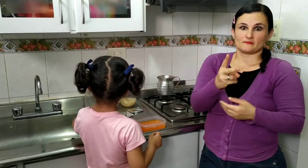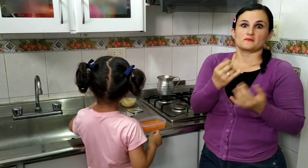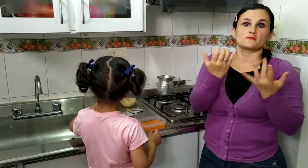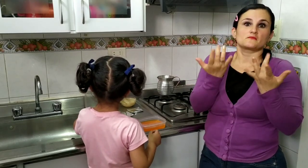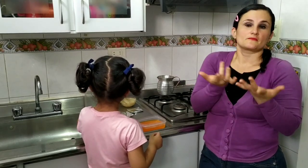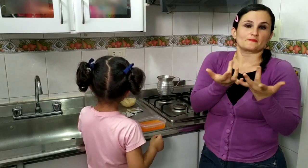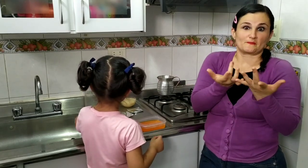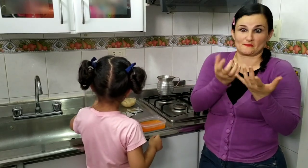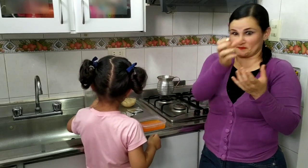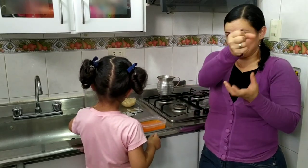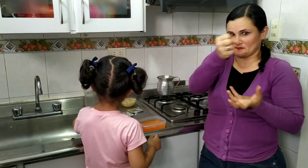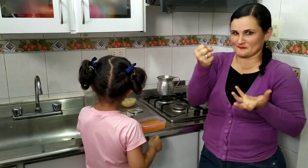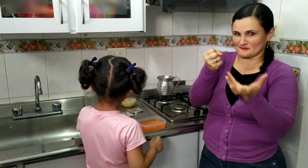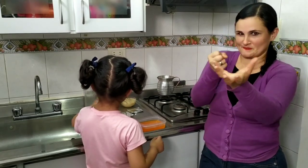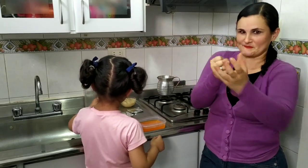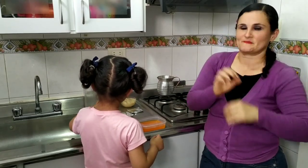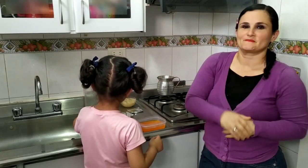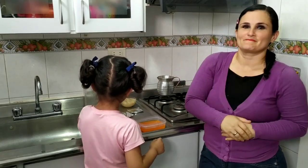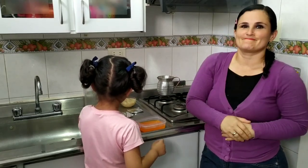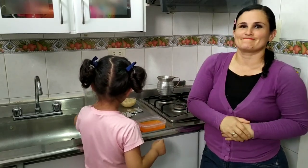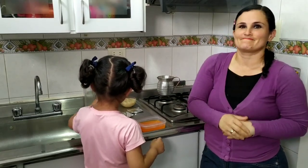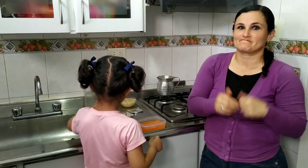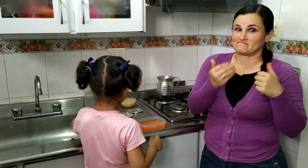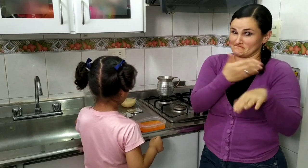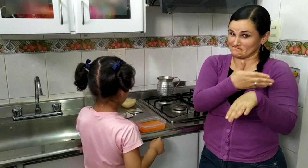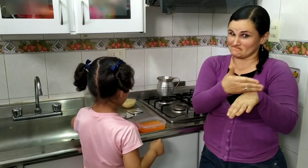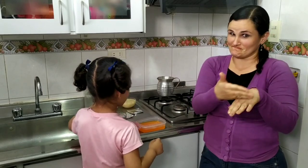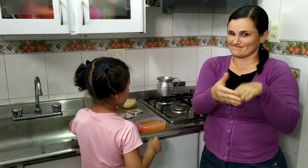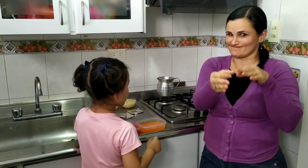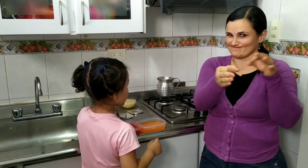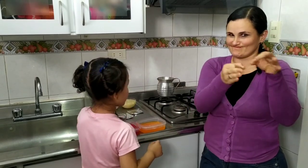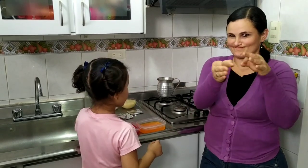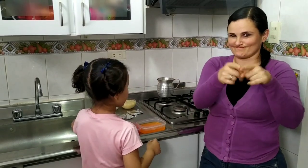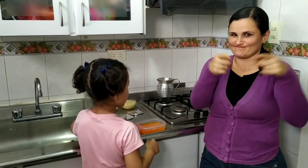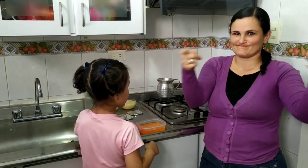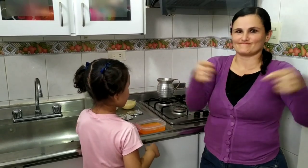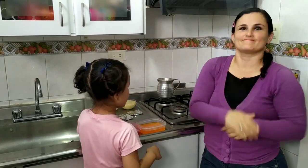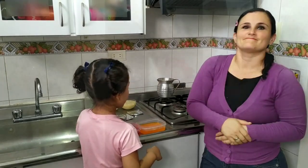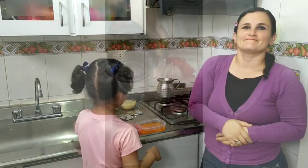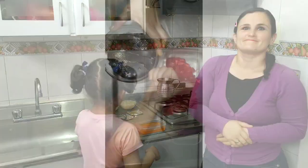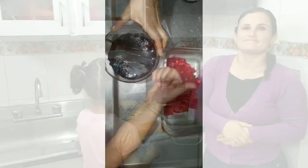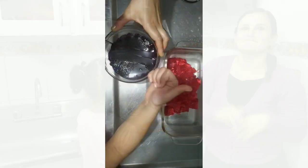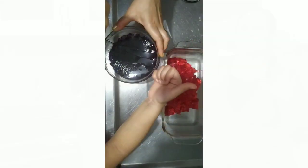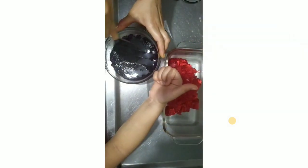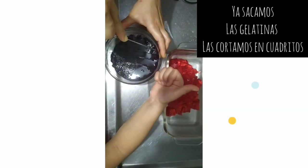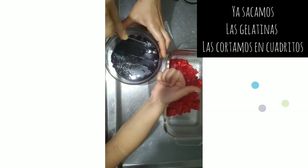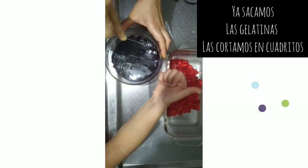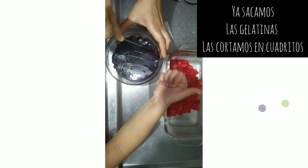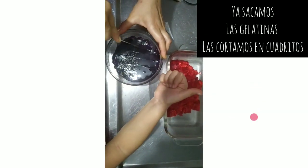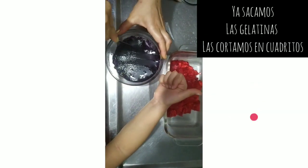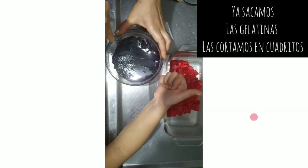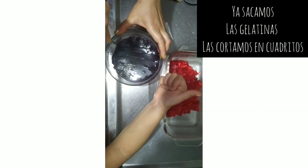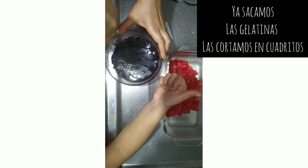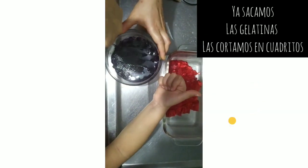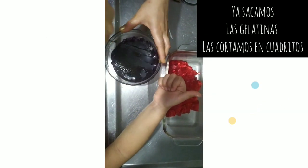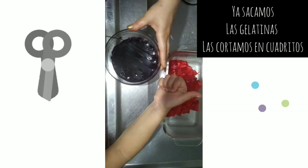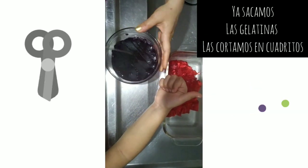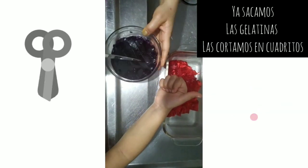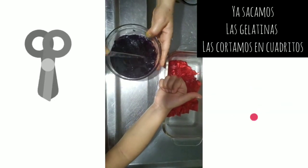Ok, entonces esperemos para poderlas meter a la nevera y más tardecito seguimos con la explicación.